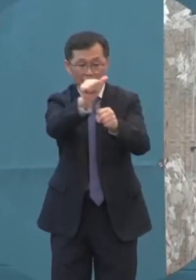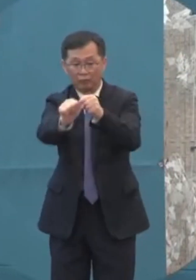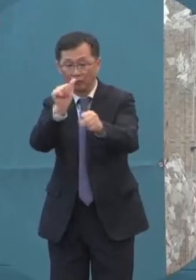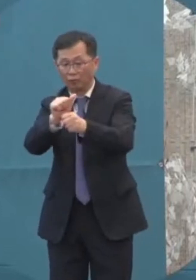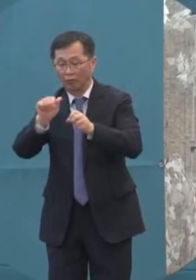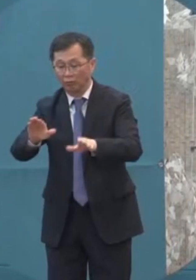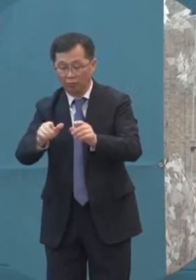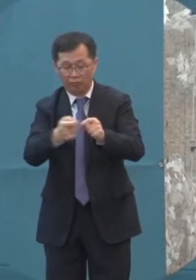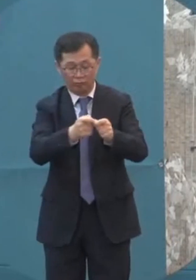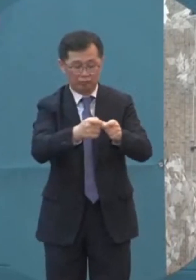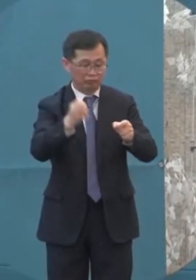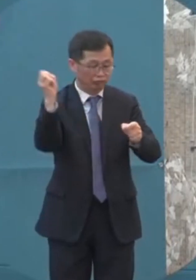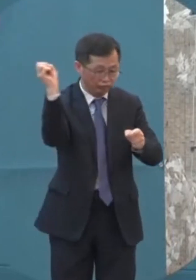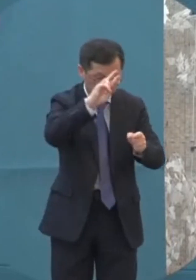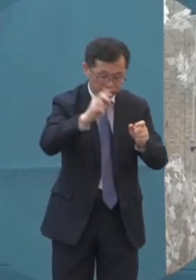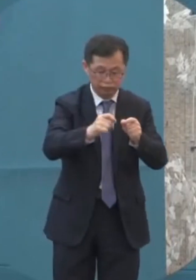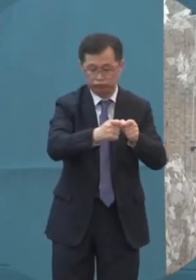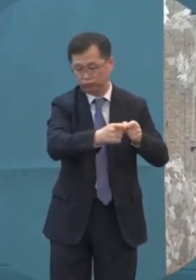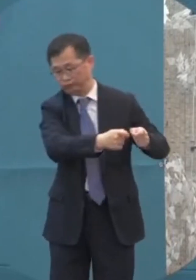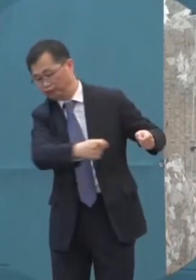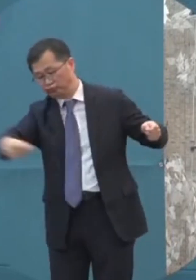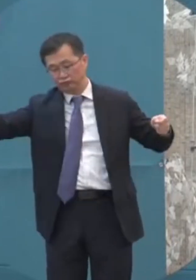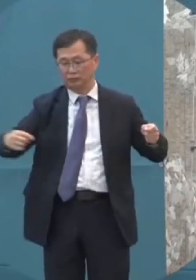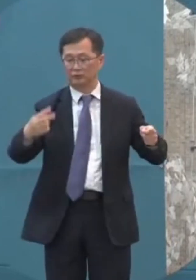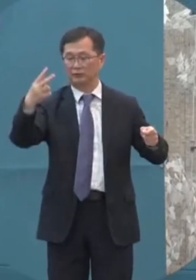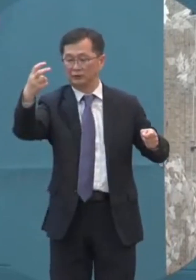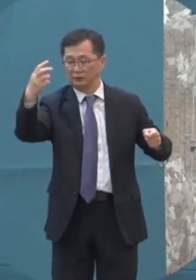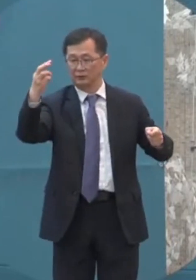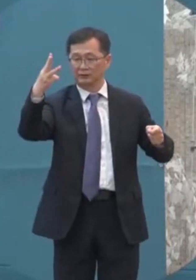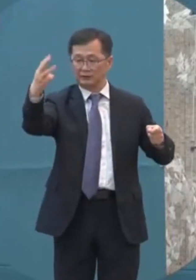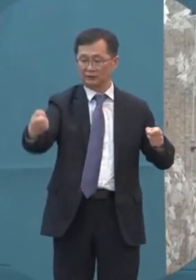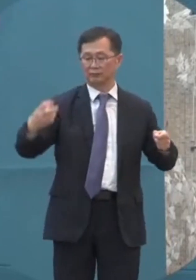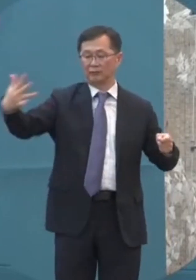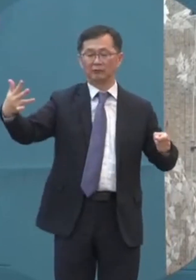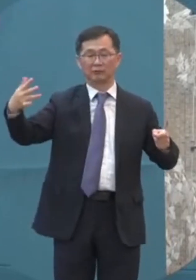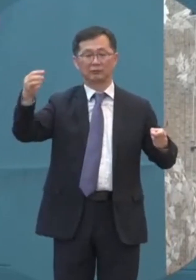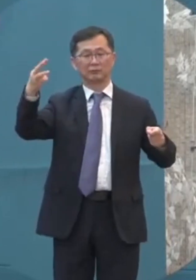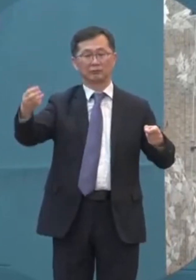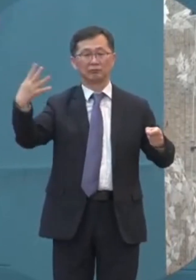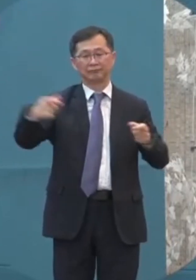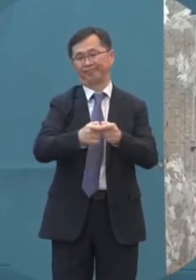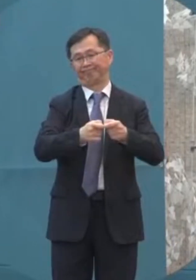수명이 38년 가고 있습니다. 너무 오래 갔어요.